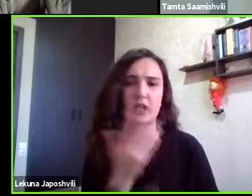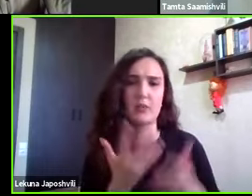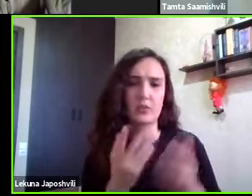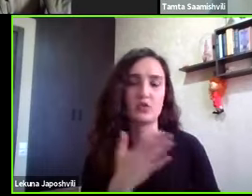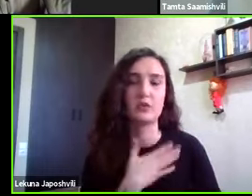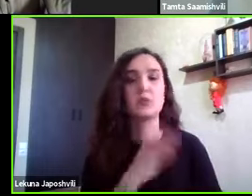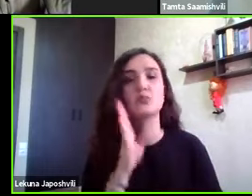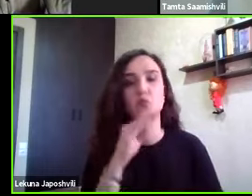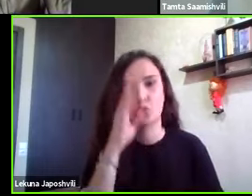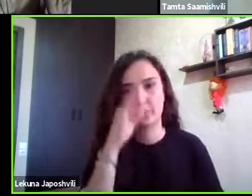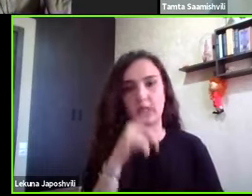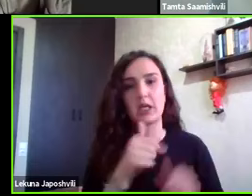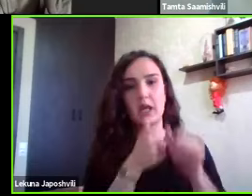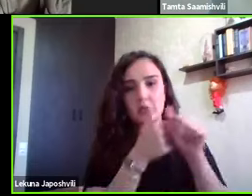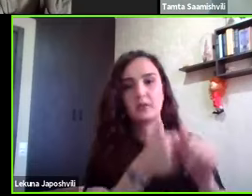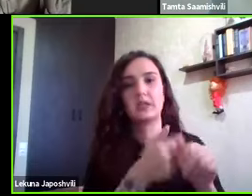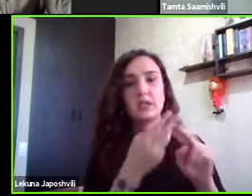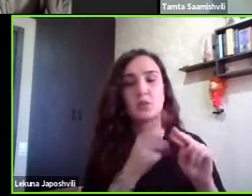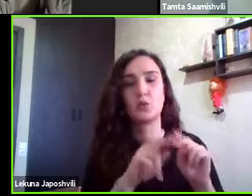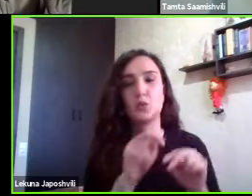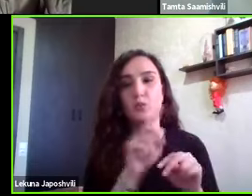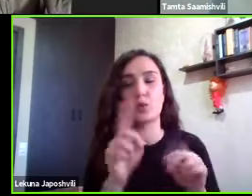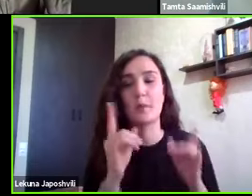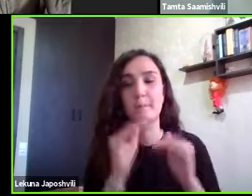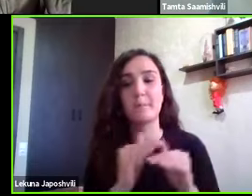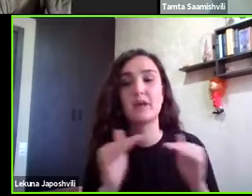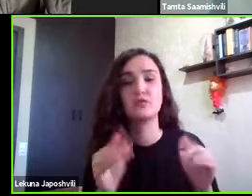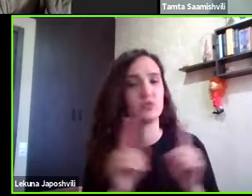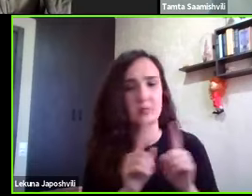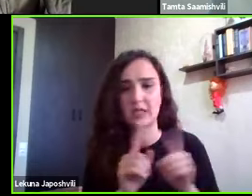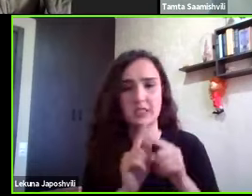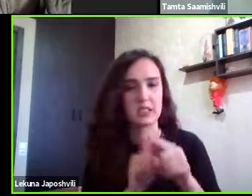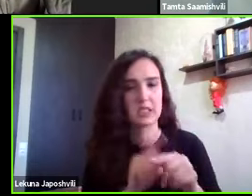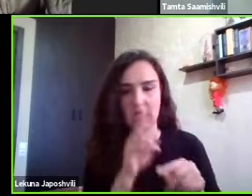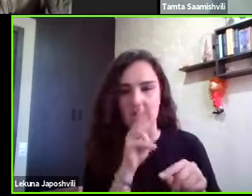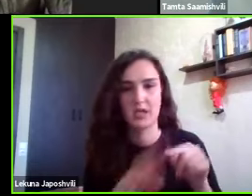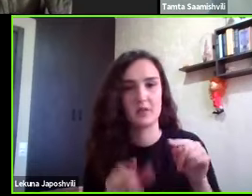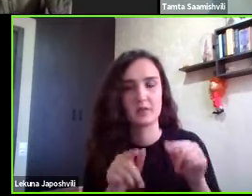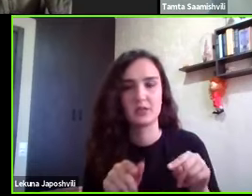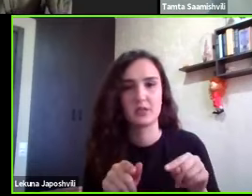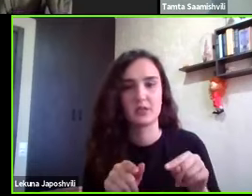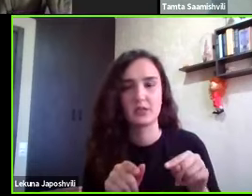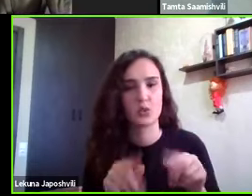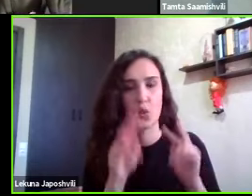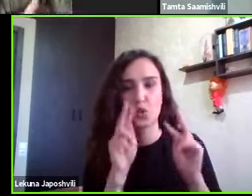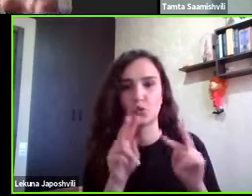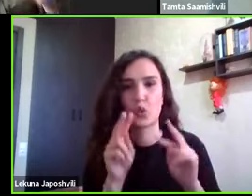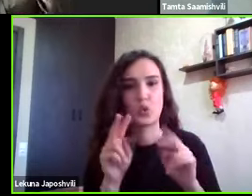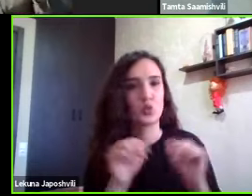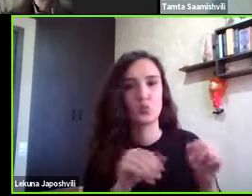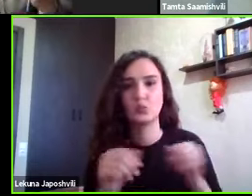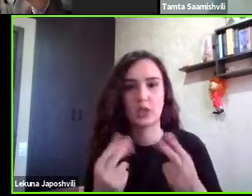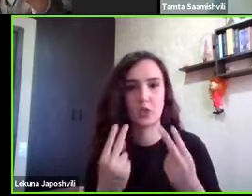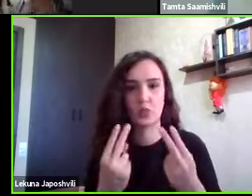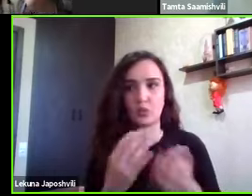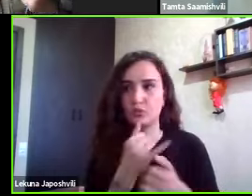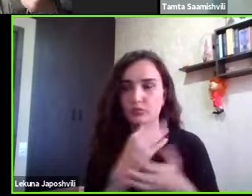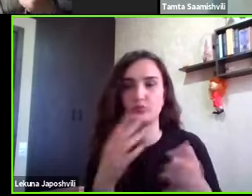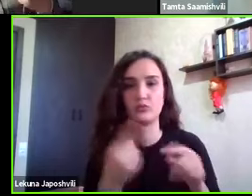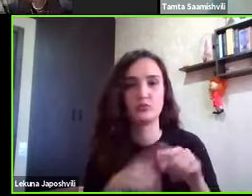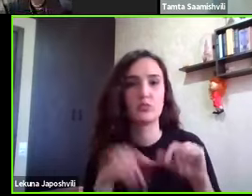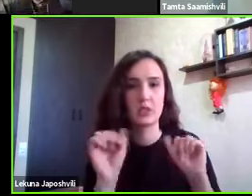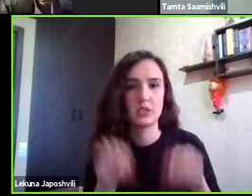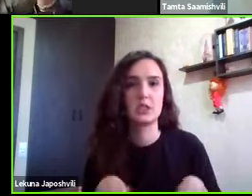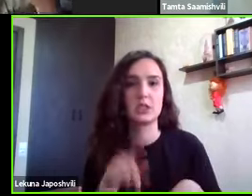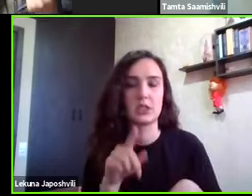მშობელი გავყვეთ, იმიტომ რომ ბავშვია მაინც და კარგავს კონტროლის უნარს, შეიძლება